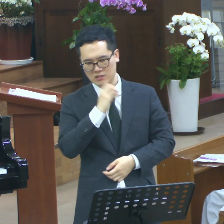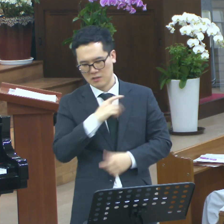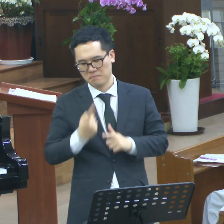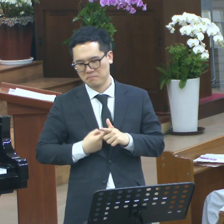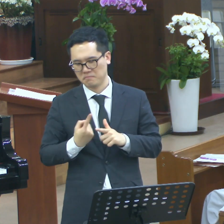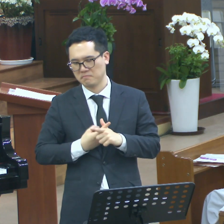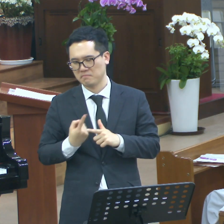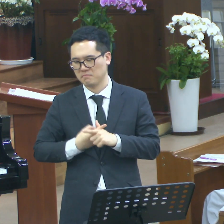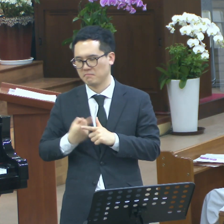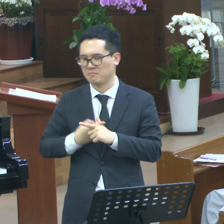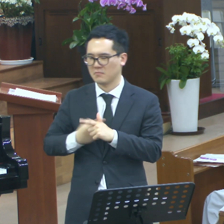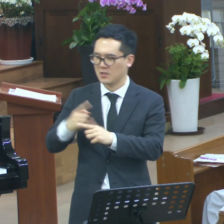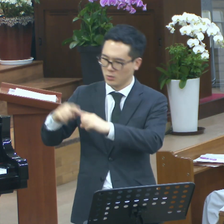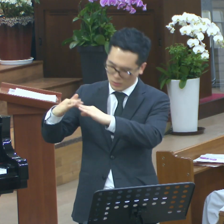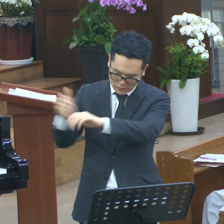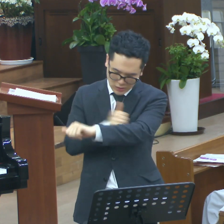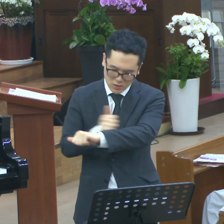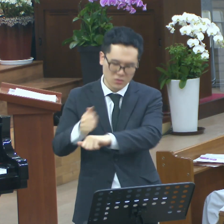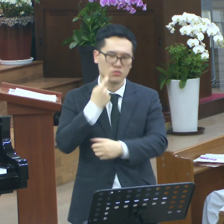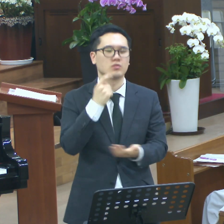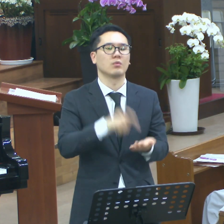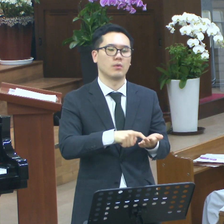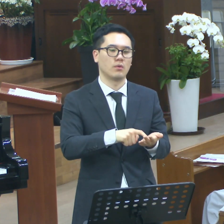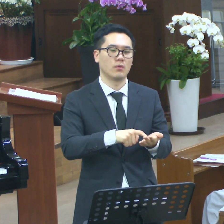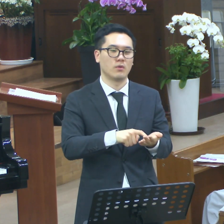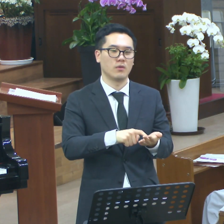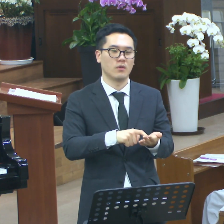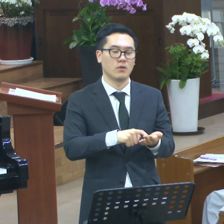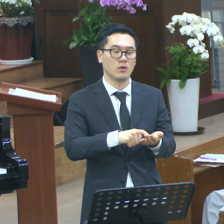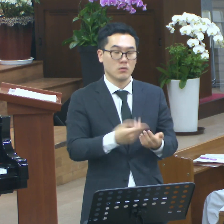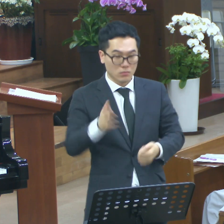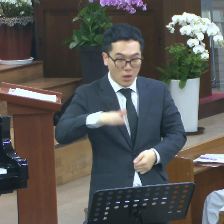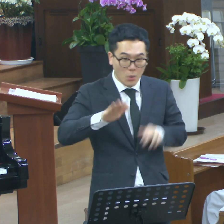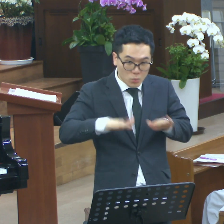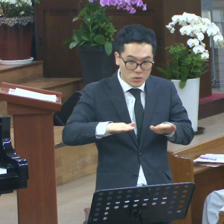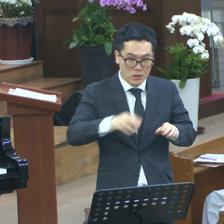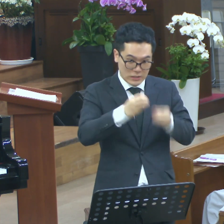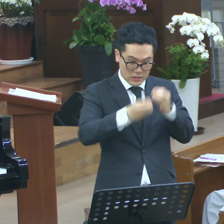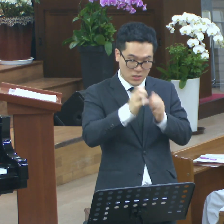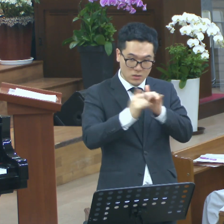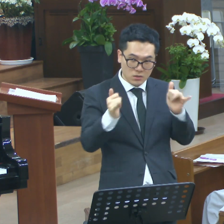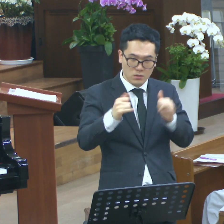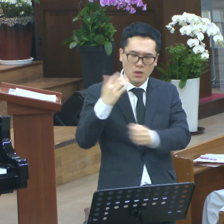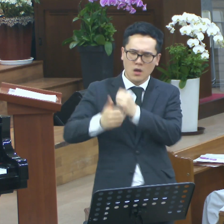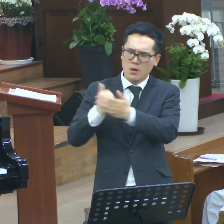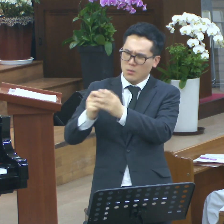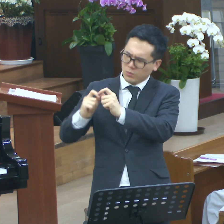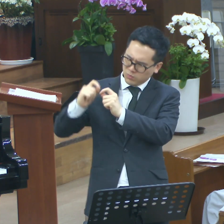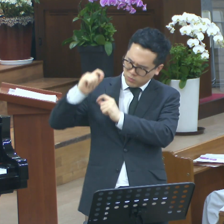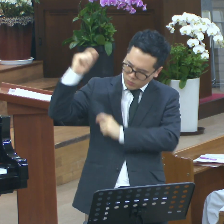빠지기가 쉬워요. 근데 오늘 이 시인은 하나님을 그렇게 오랫동안 섬겨도 그 주의